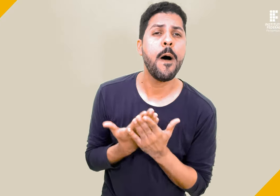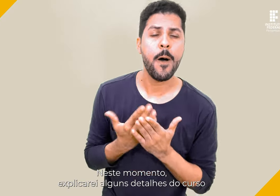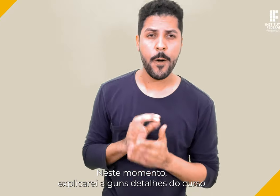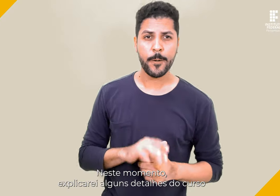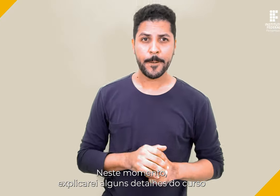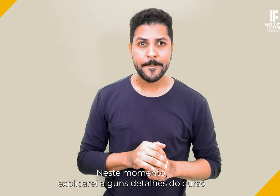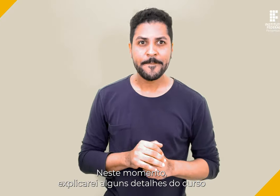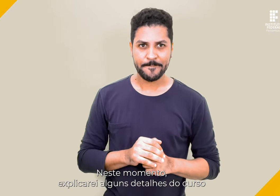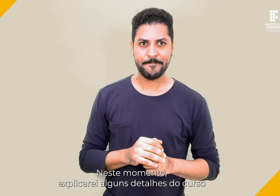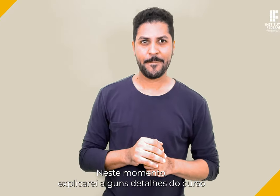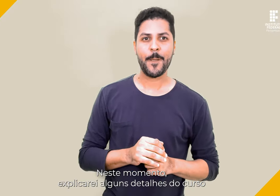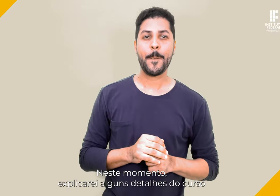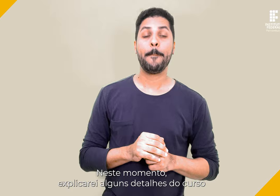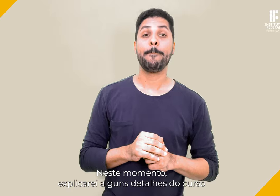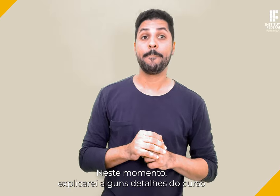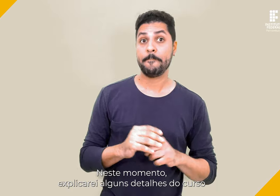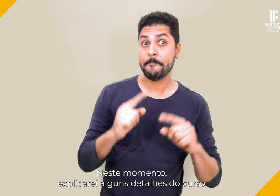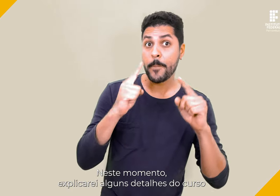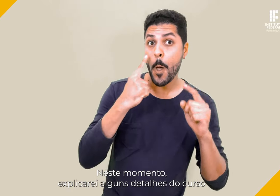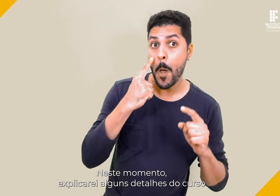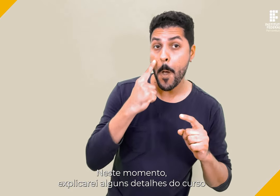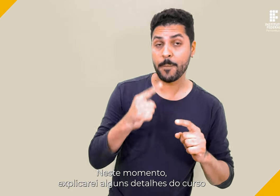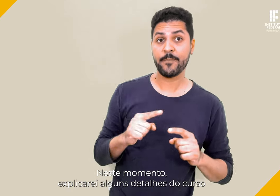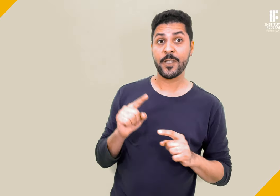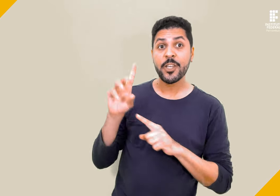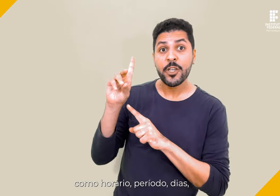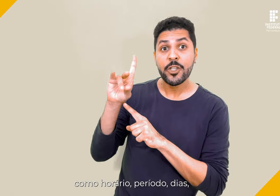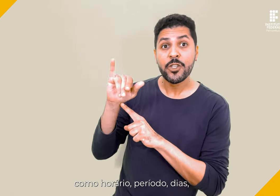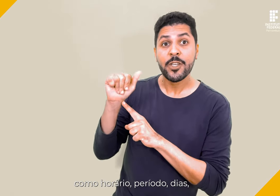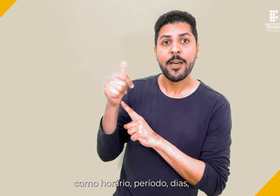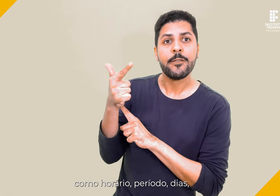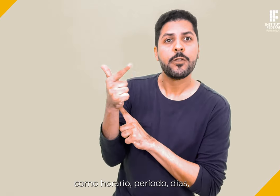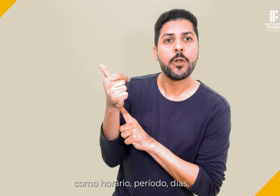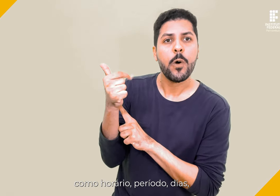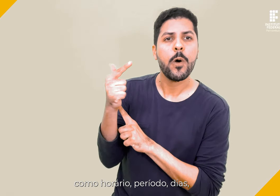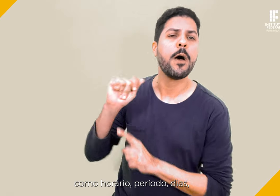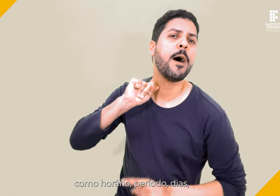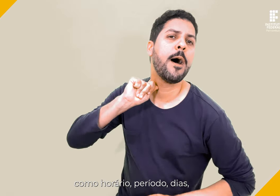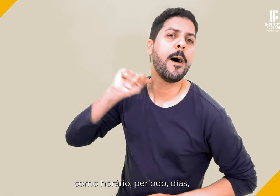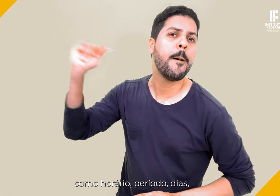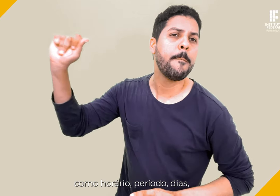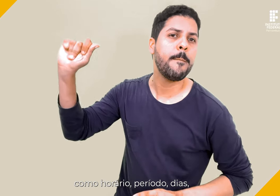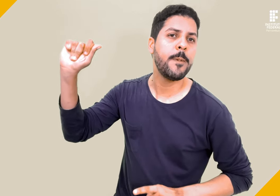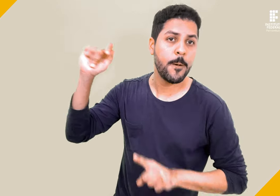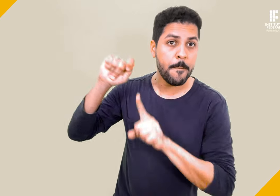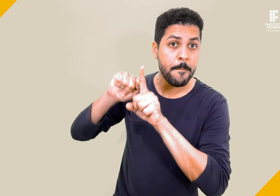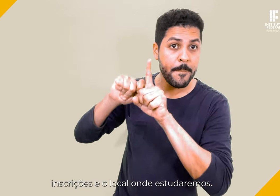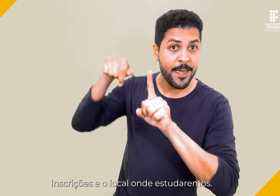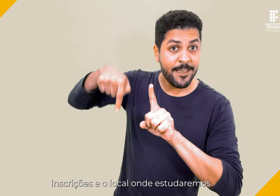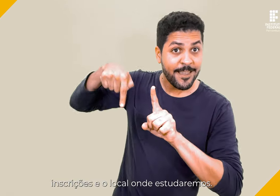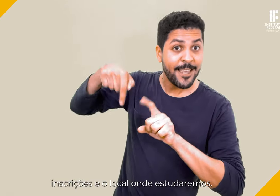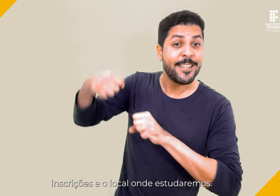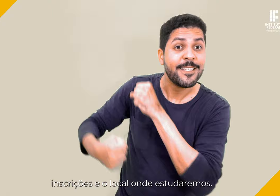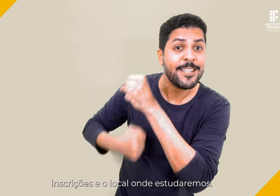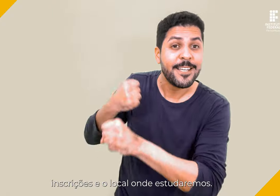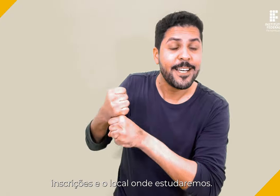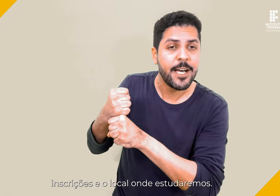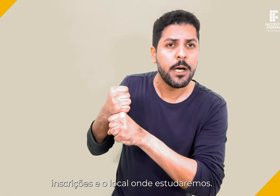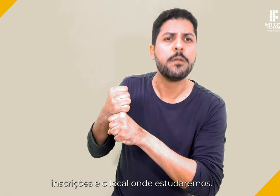Nesse momento, explicarei alguns detalhes do curso, como horário, período, dias, inscrições e o local